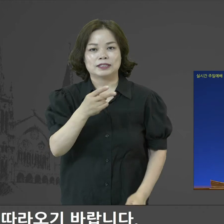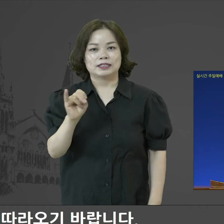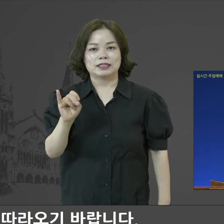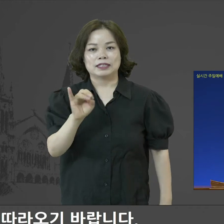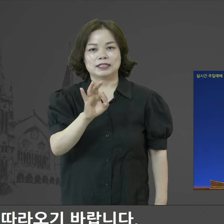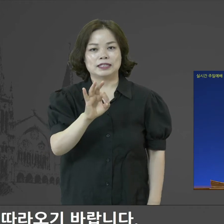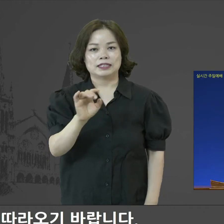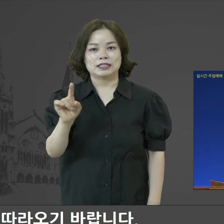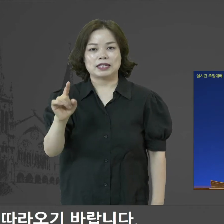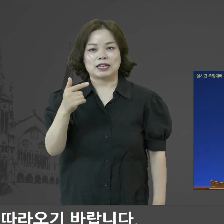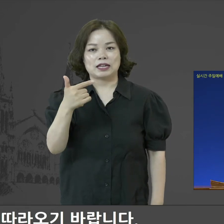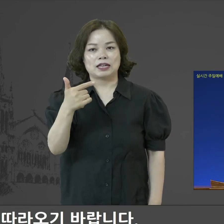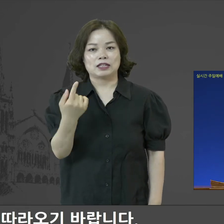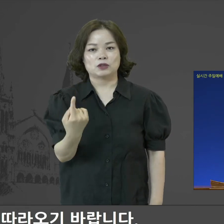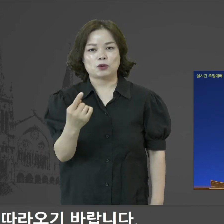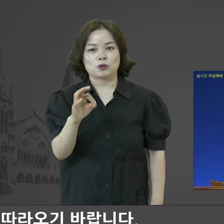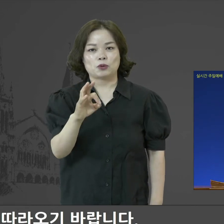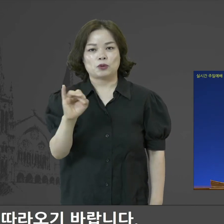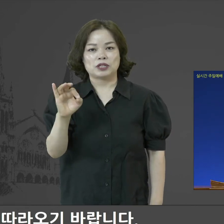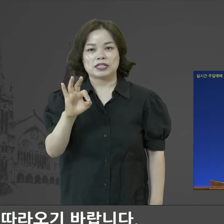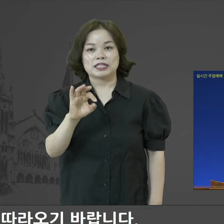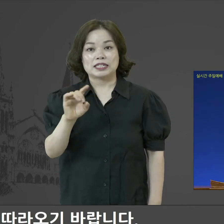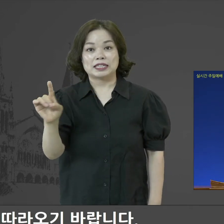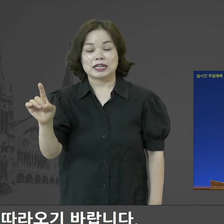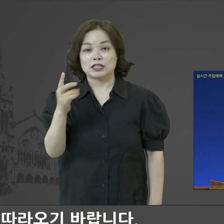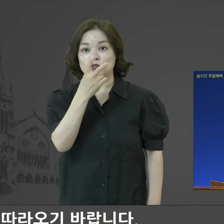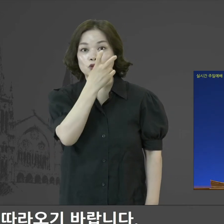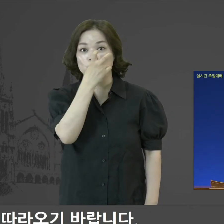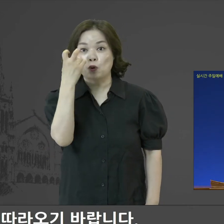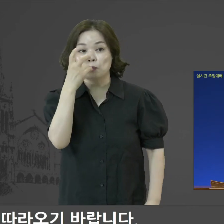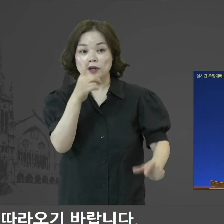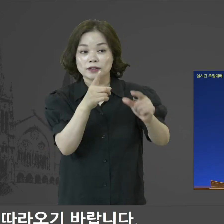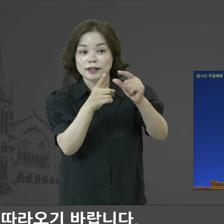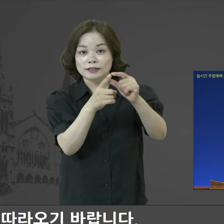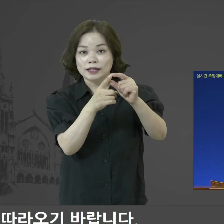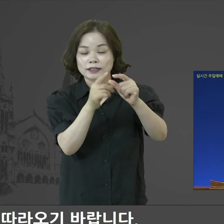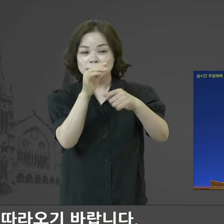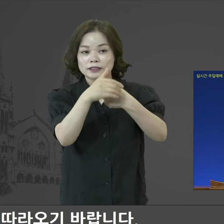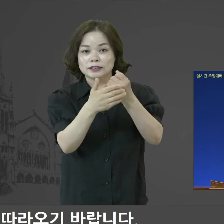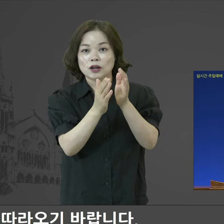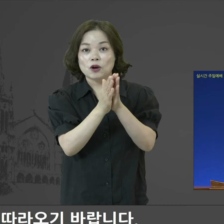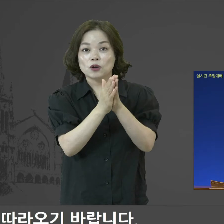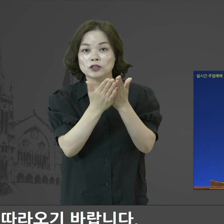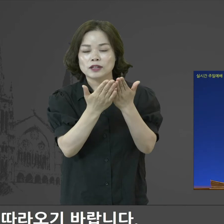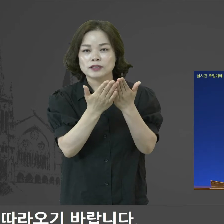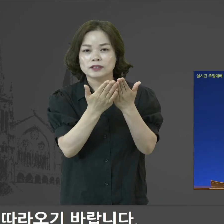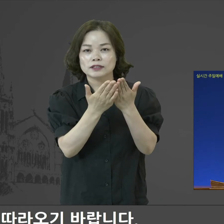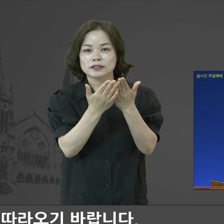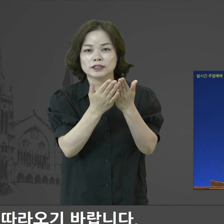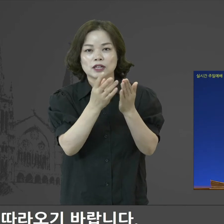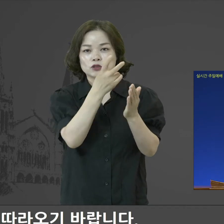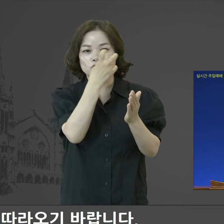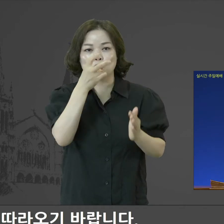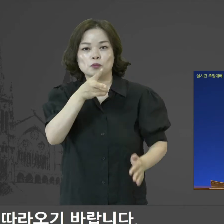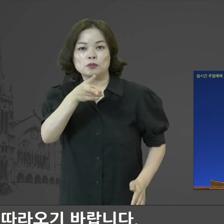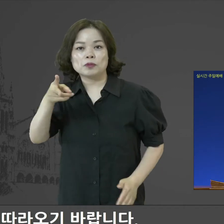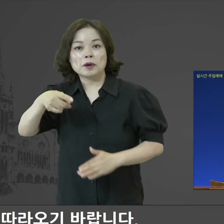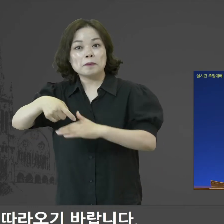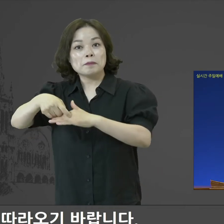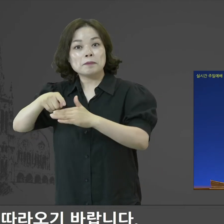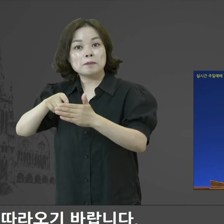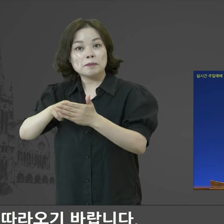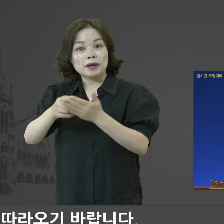디아노이아, 그러니까 총명이라는 말을 성경의 다른 부분에서는 마음이라고도 번역을 합니다. 한 가지